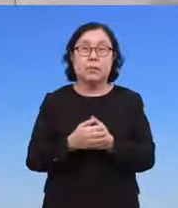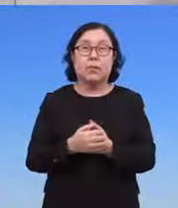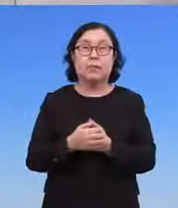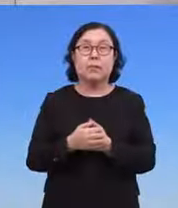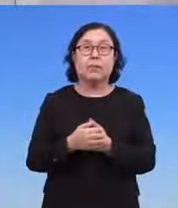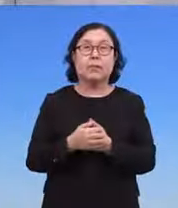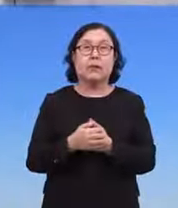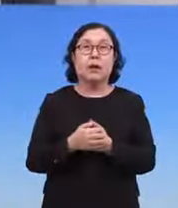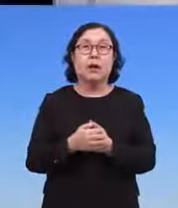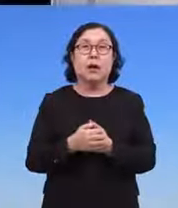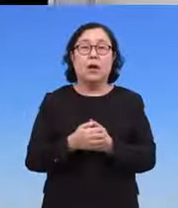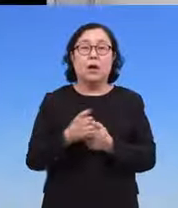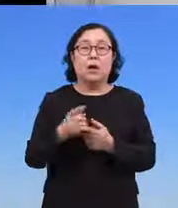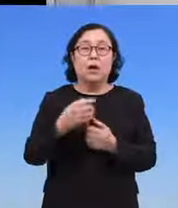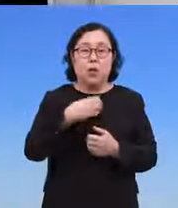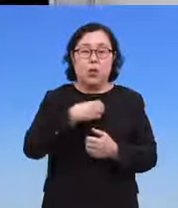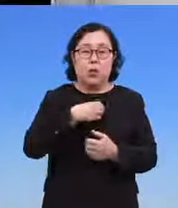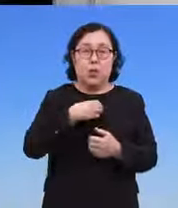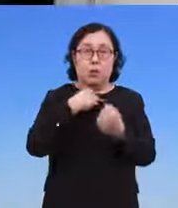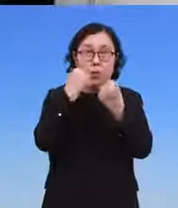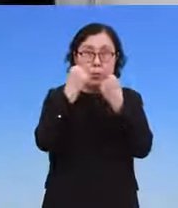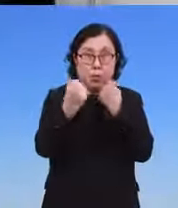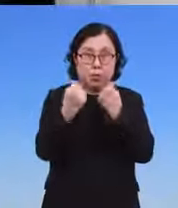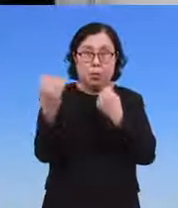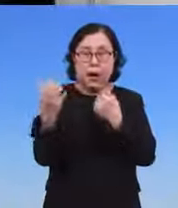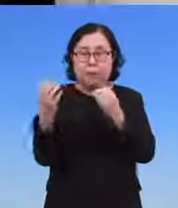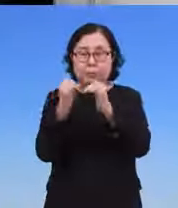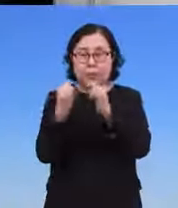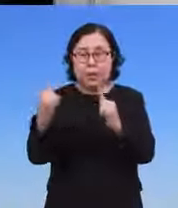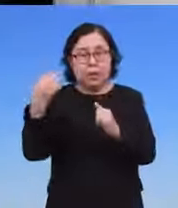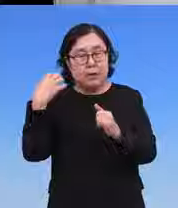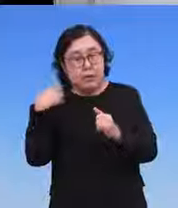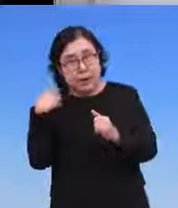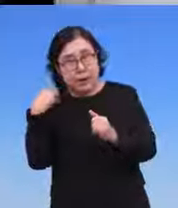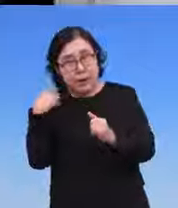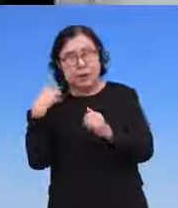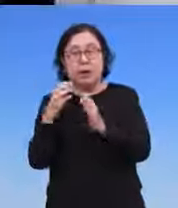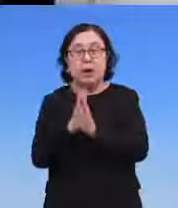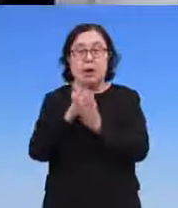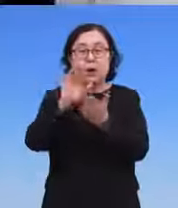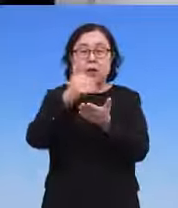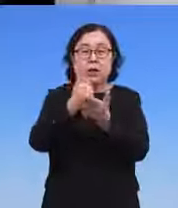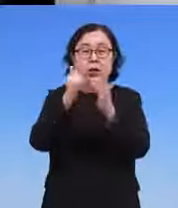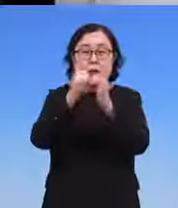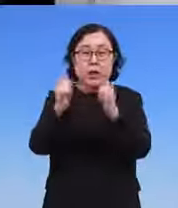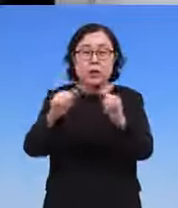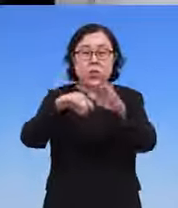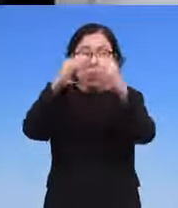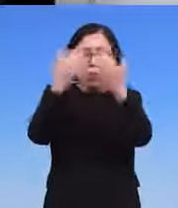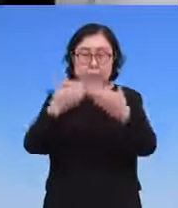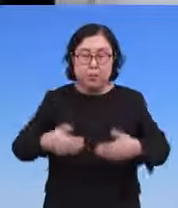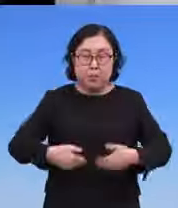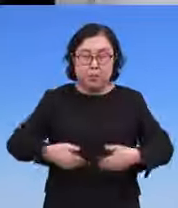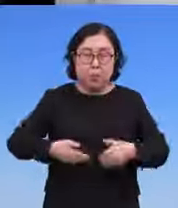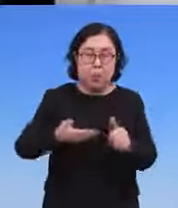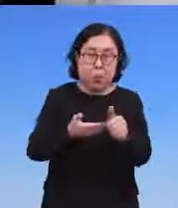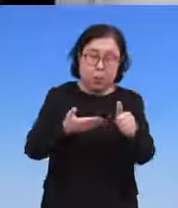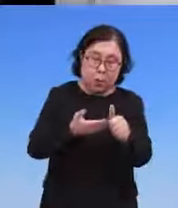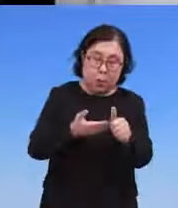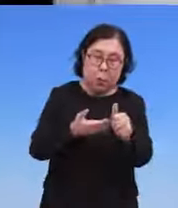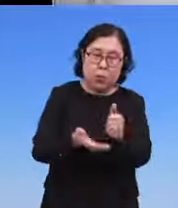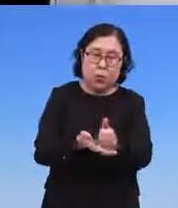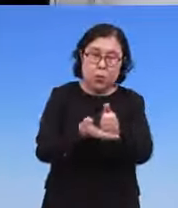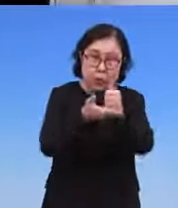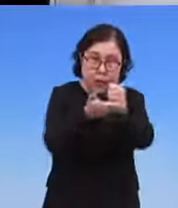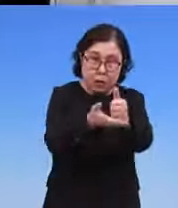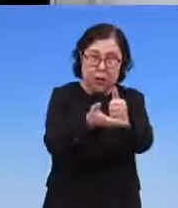또 읽어드리겠습니다. 그들은 위험을 무릅쓰고 아픈 자를 도맡아 그리스도 안에서 모든 필요를 공급하고